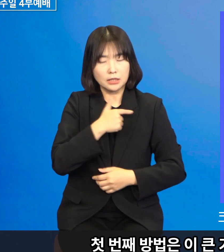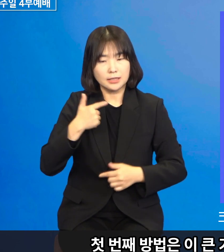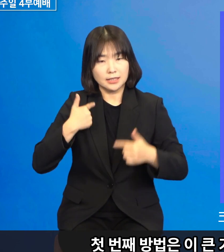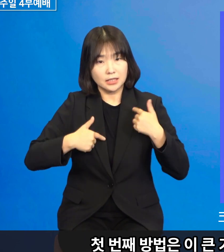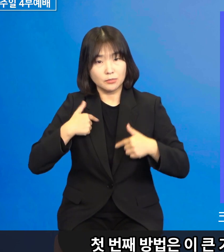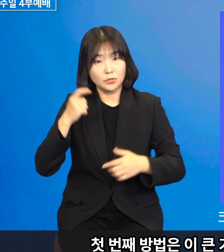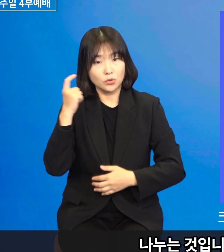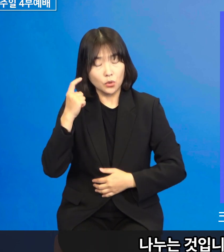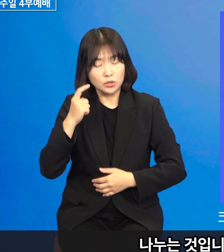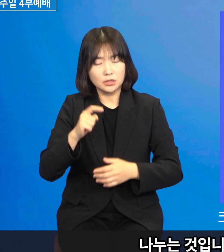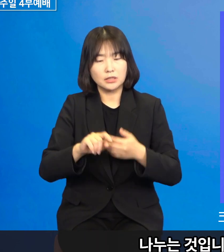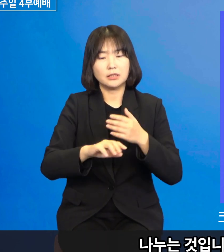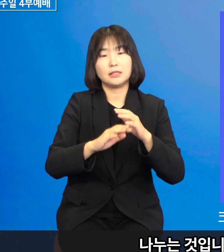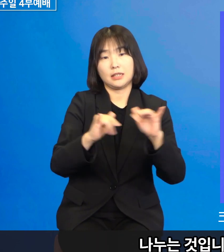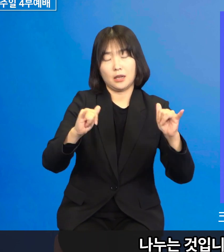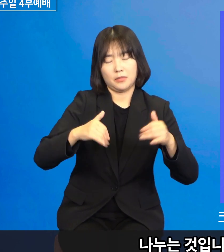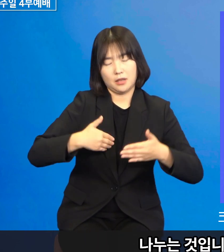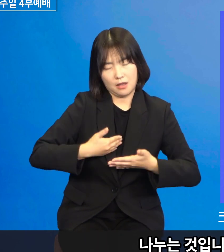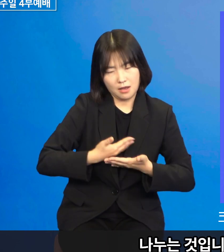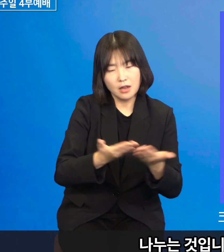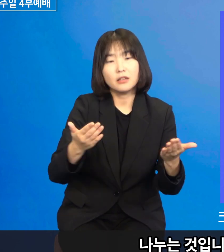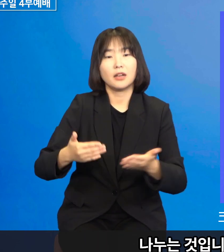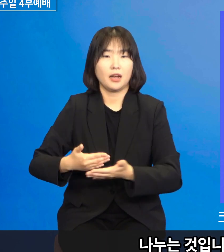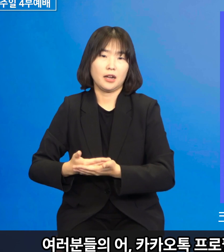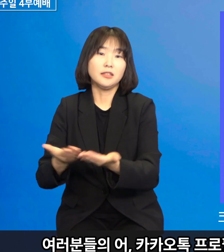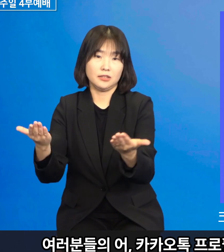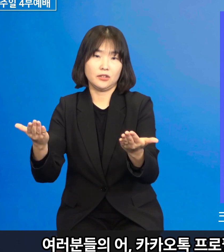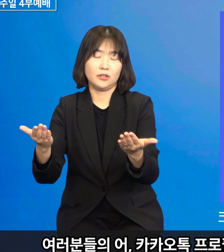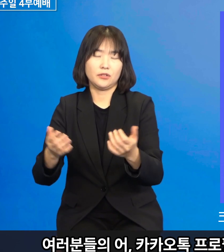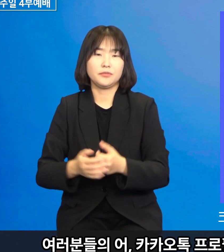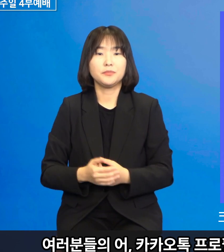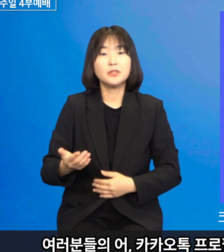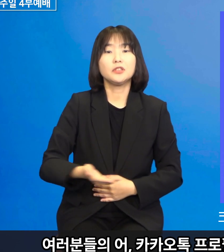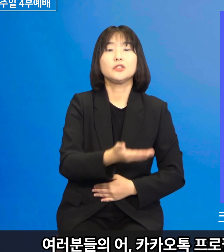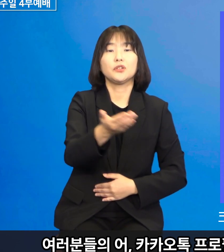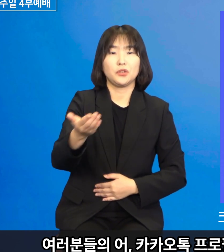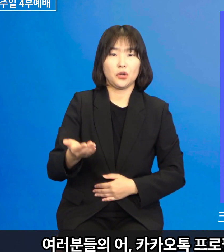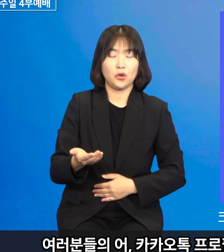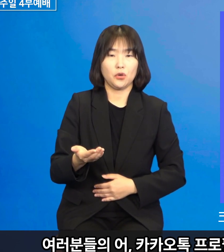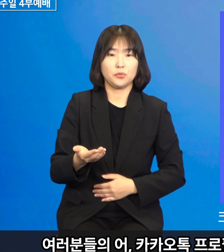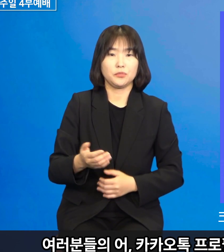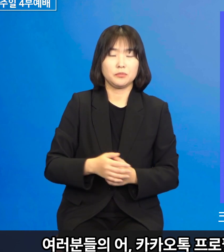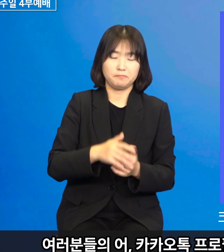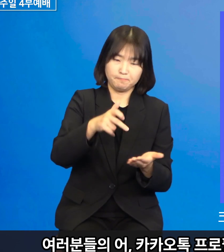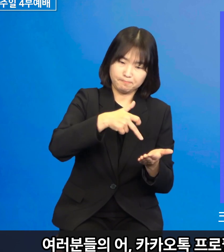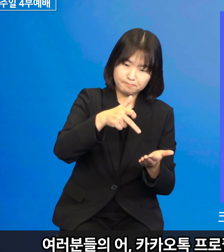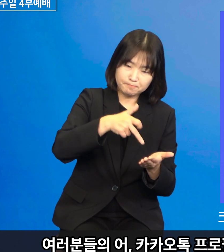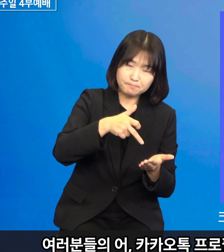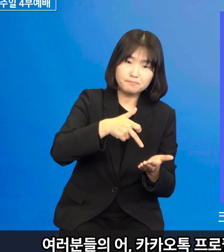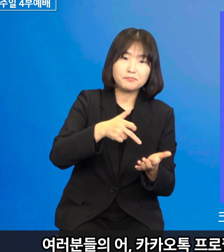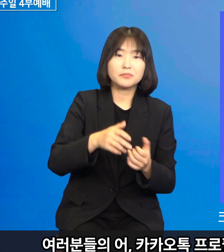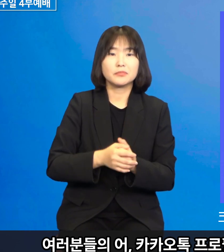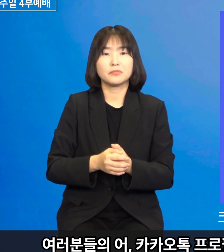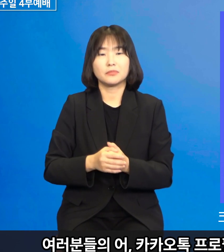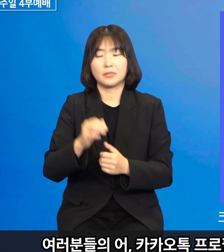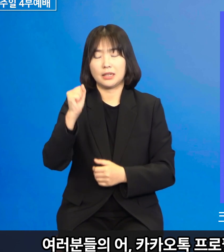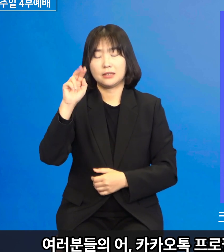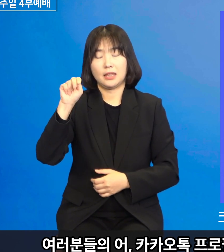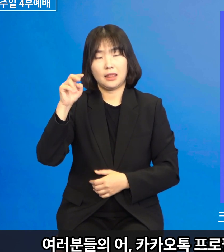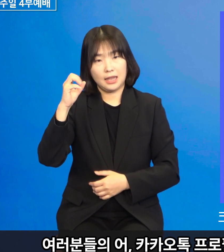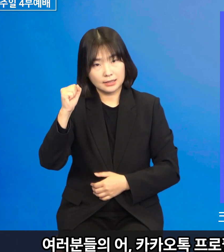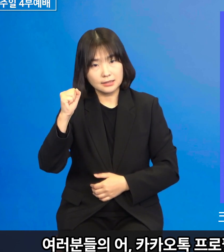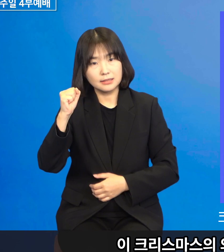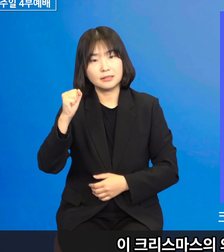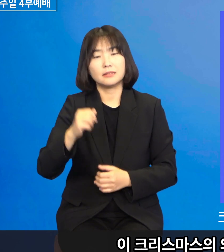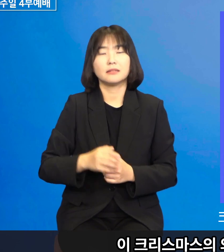소식을 사람들에게 나누는 것입니다. 알리는 거예요. 여러분들의 카카오톡 프로필이나 SNS나 어떤